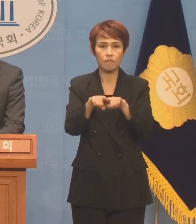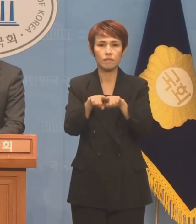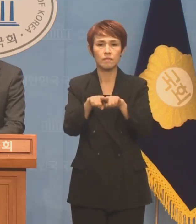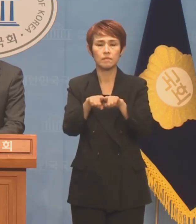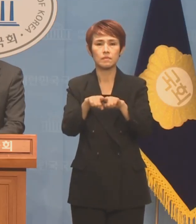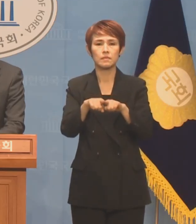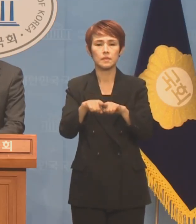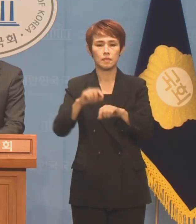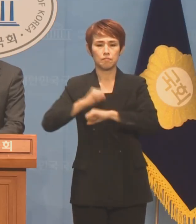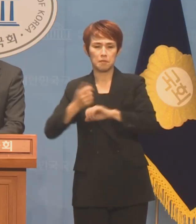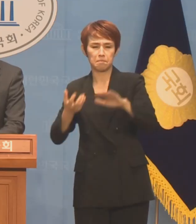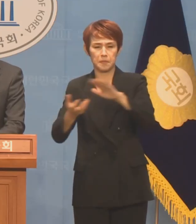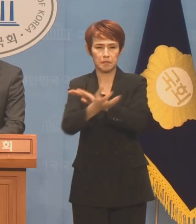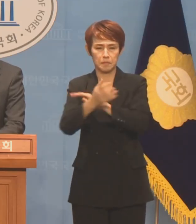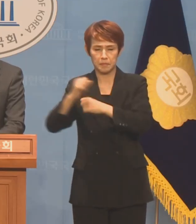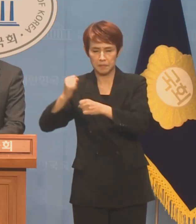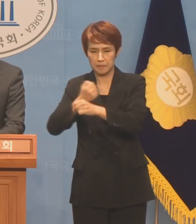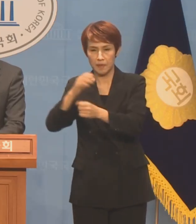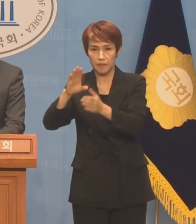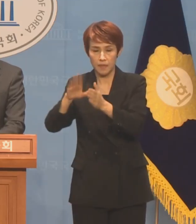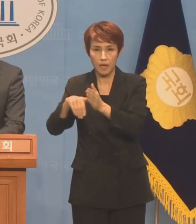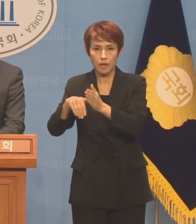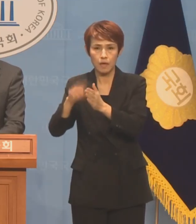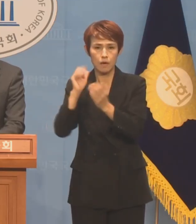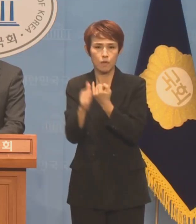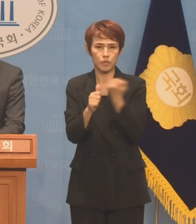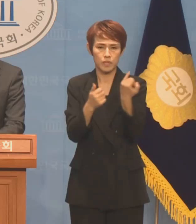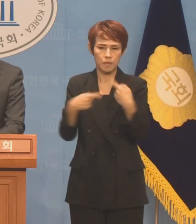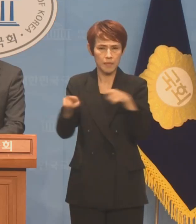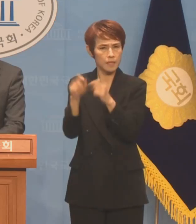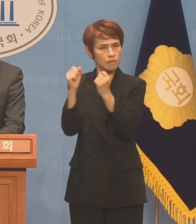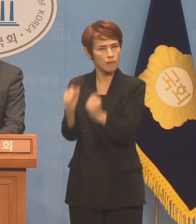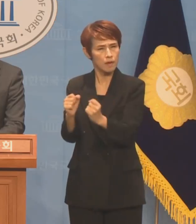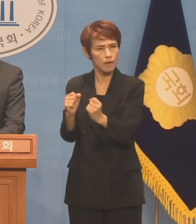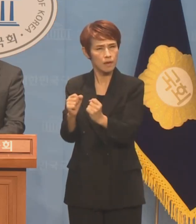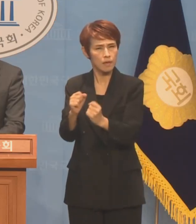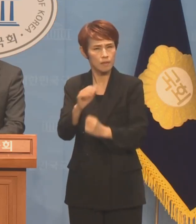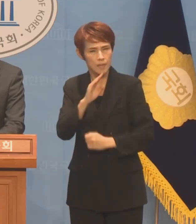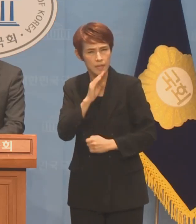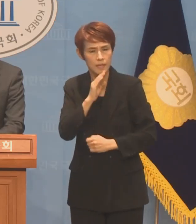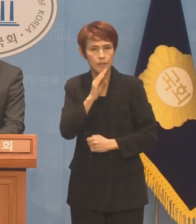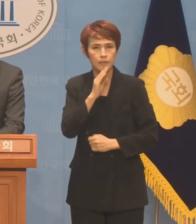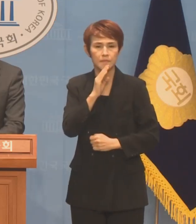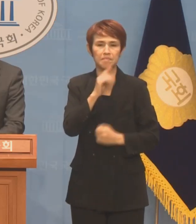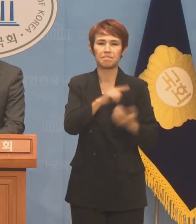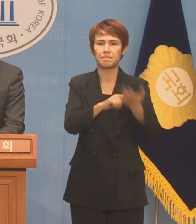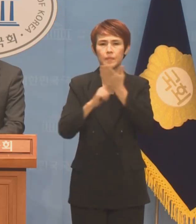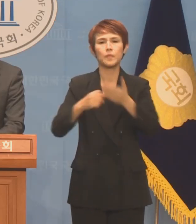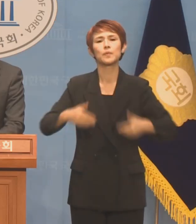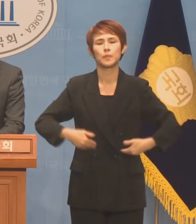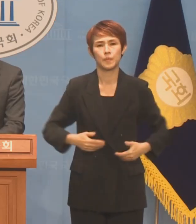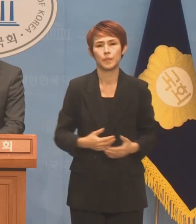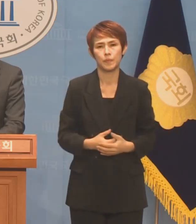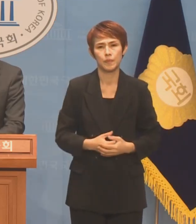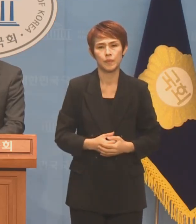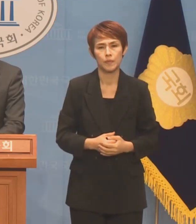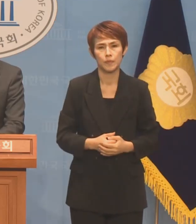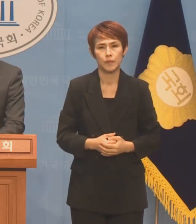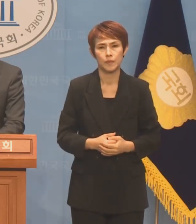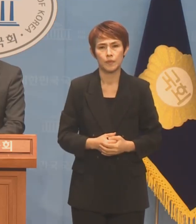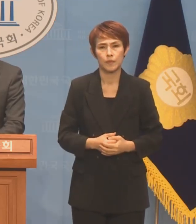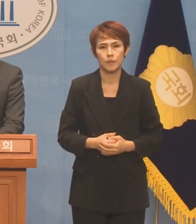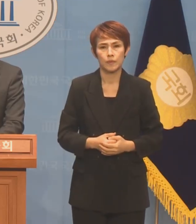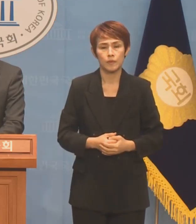안가에서 계엄에 대해 지시할 때 등 김건희 씨도 있었는지 이에 대해서도 명확히 밝혀져야 할 것입니다.